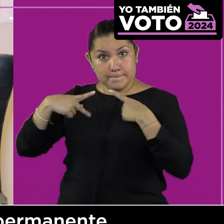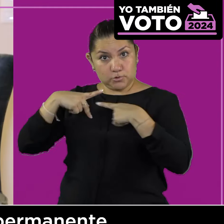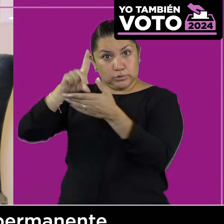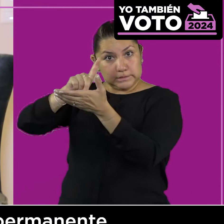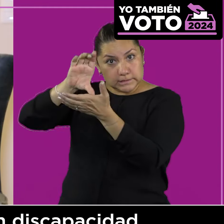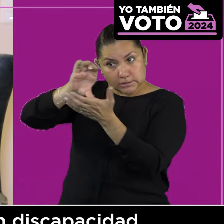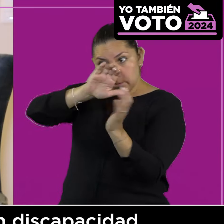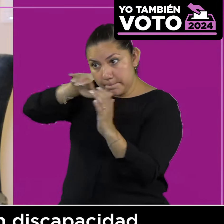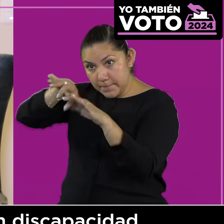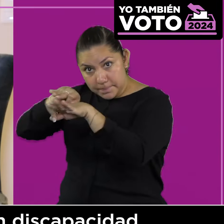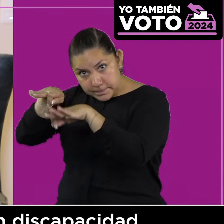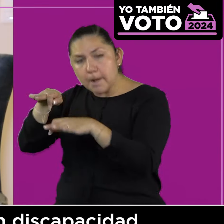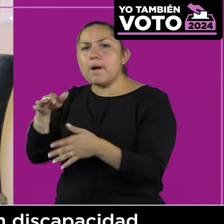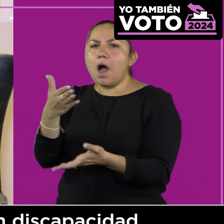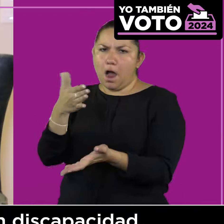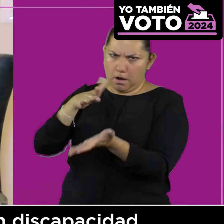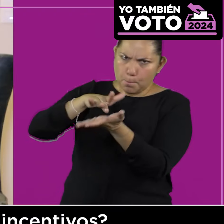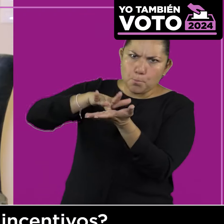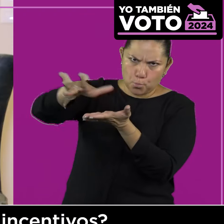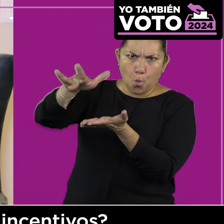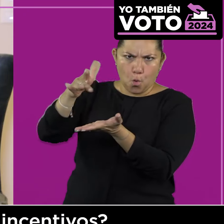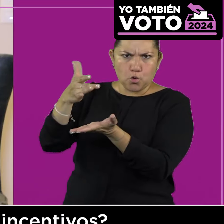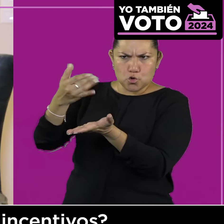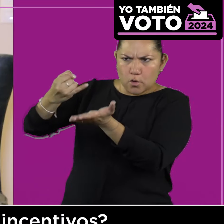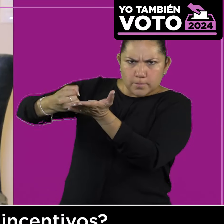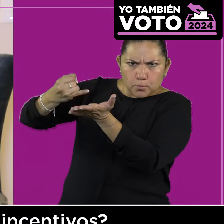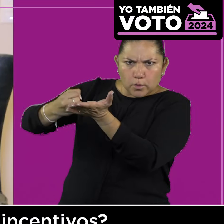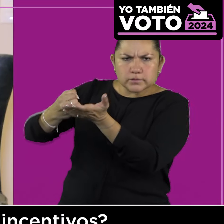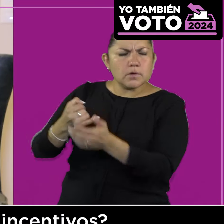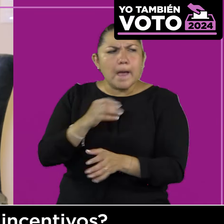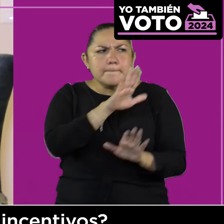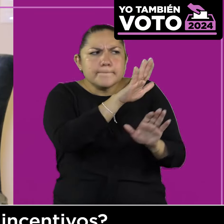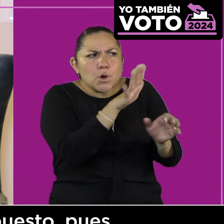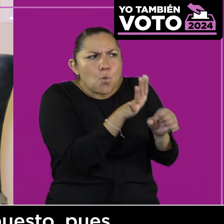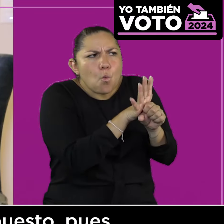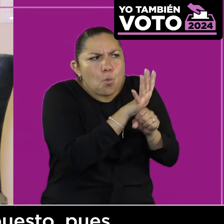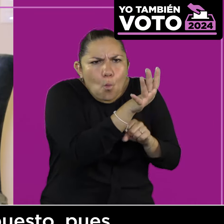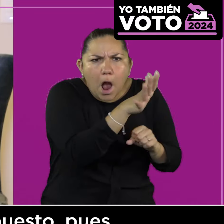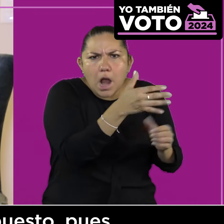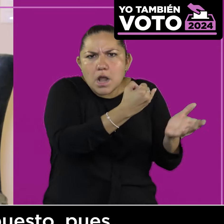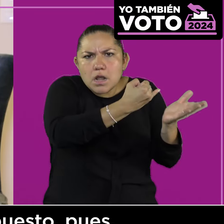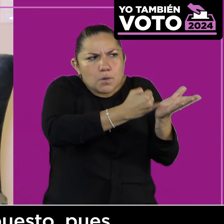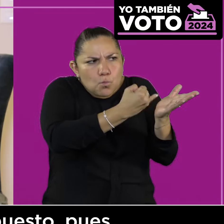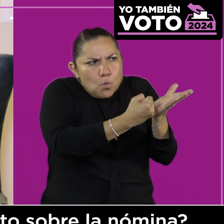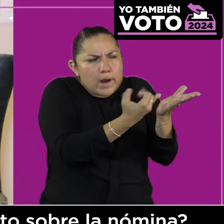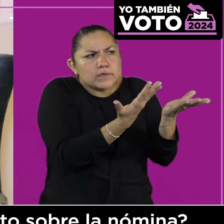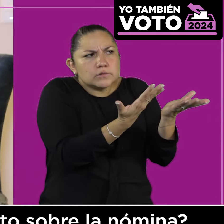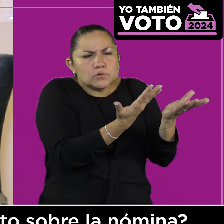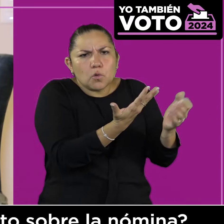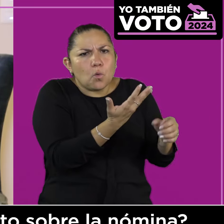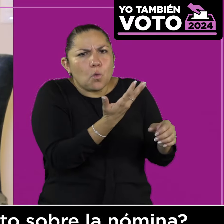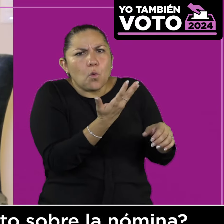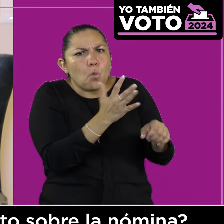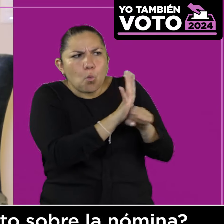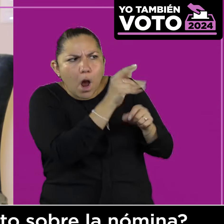permanente a personas con discapacidad Pero qué incentivos pues el impuesto pues hay que pero el impuesto